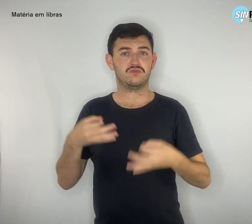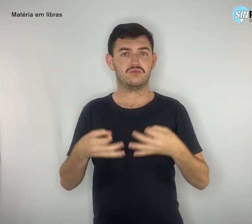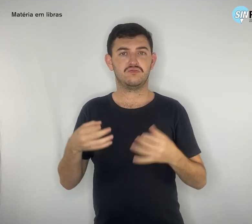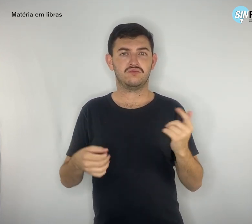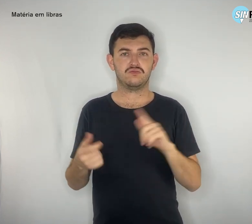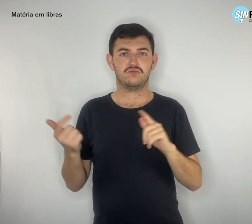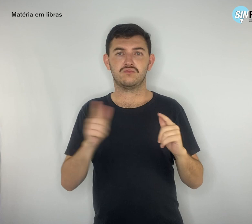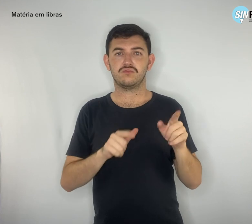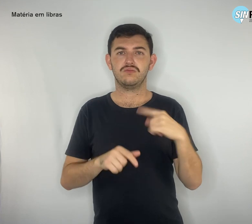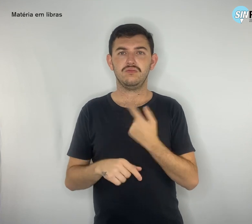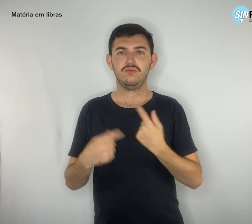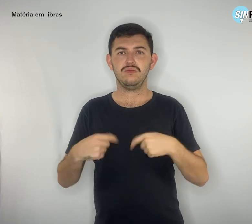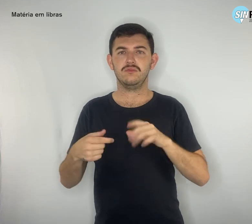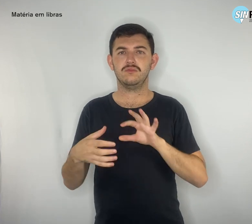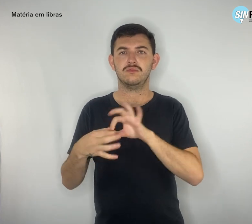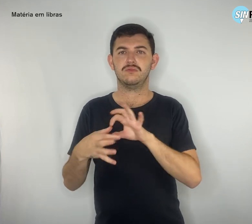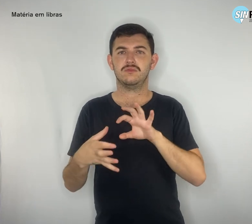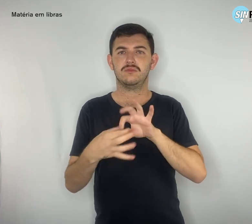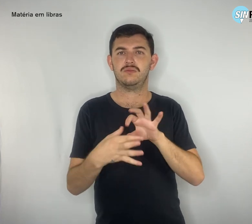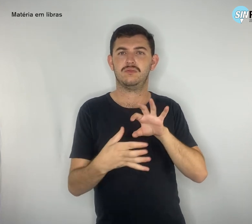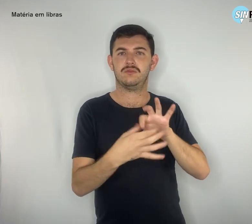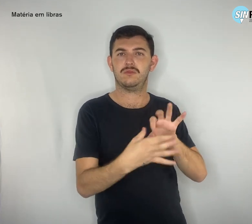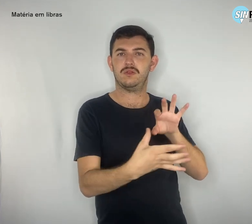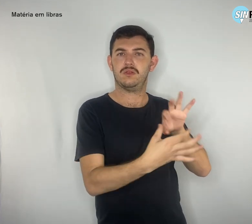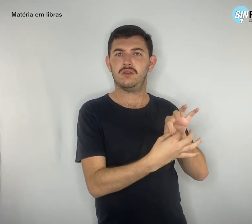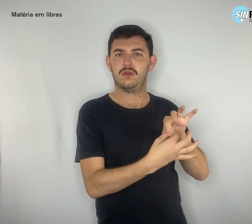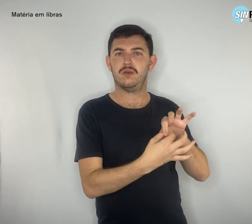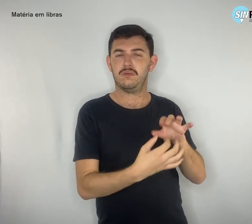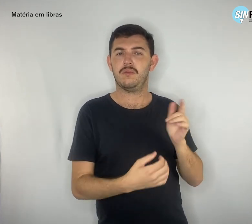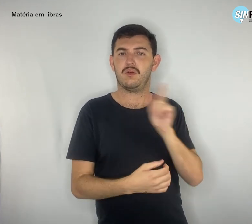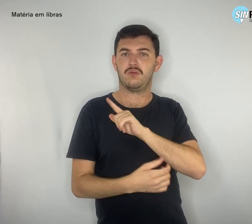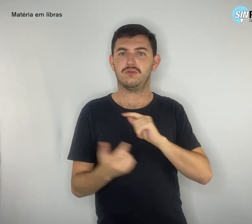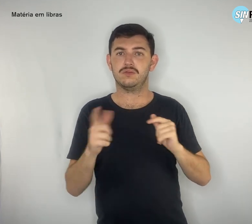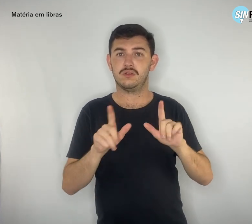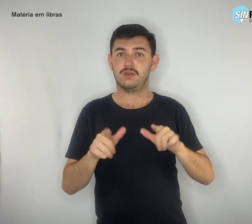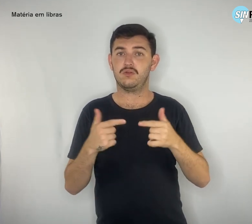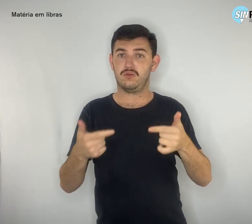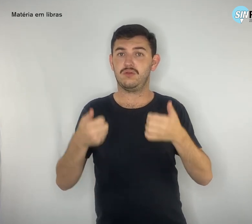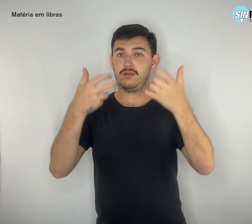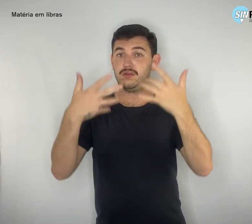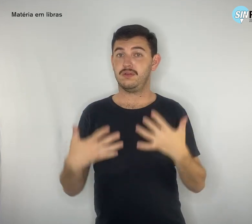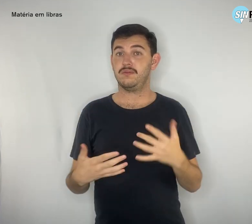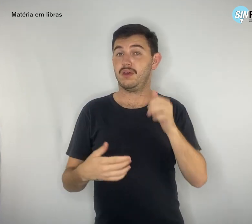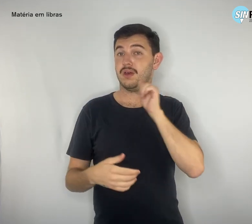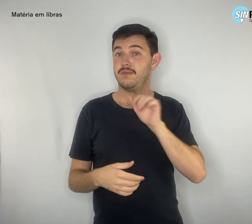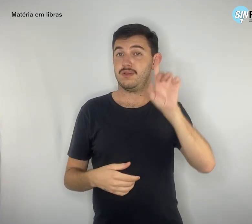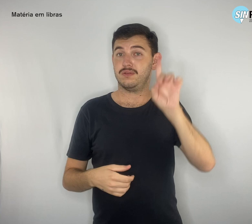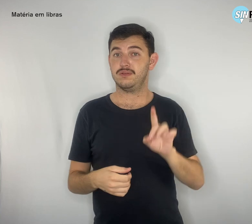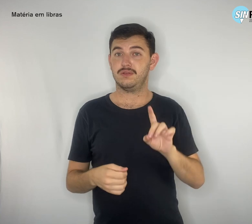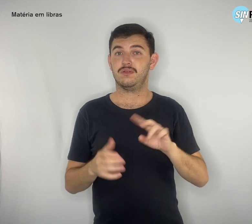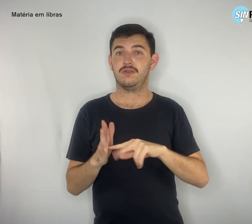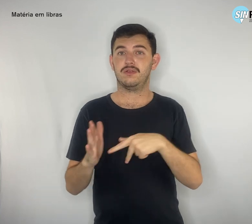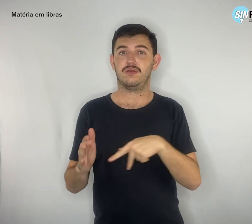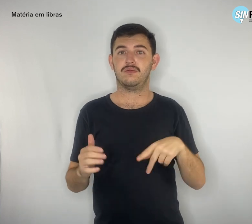estar Unidos para esta causa avalia a diretora do S pro DF